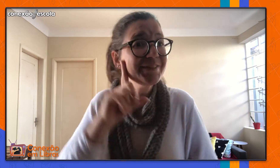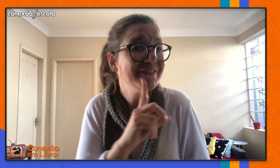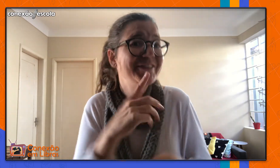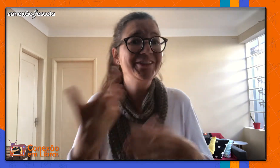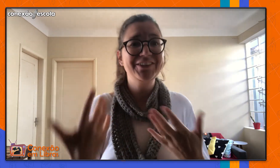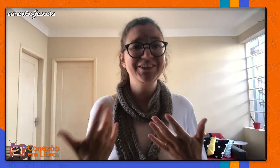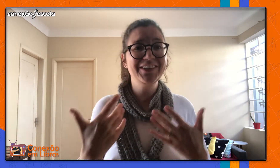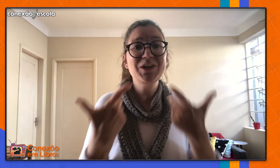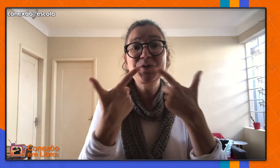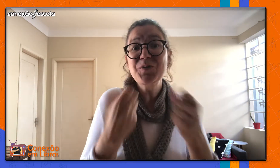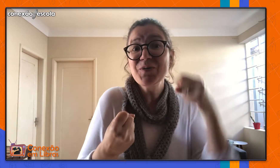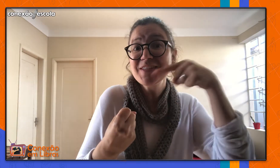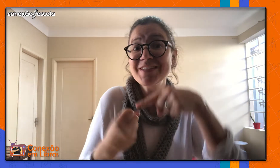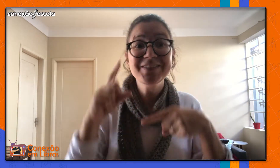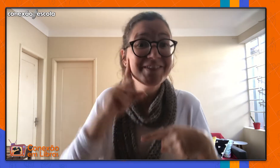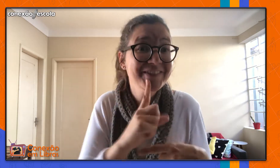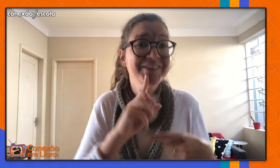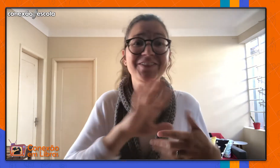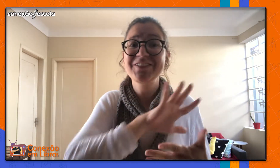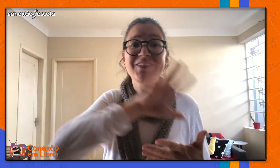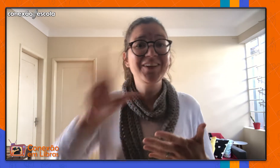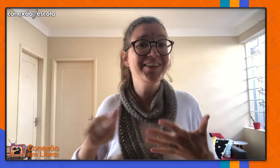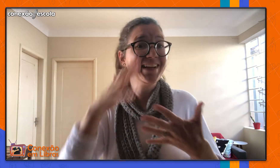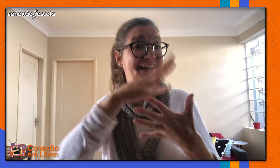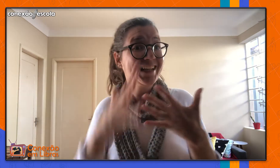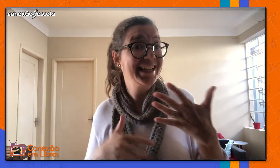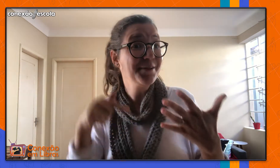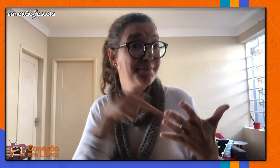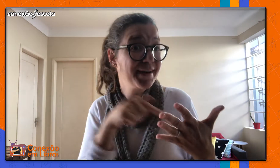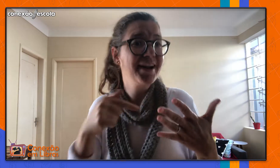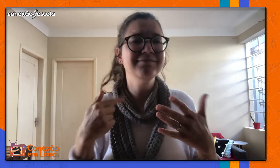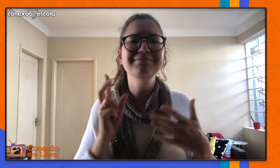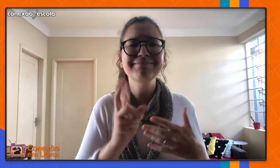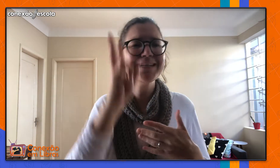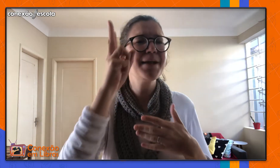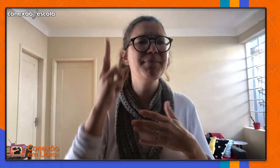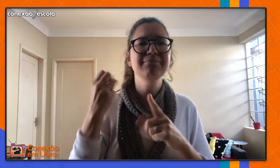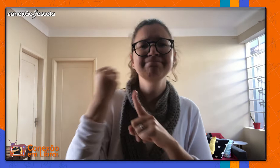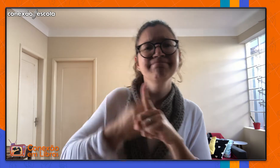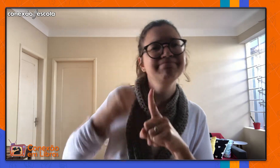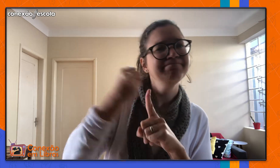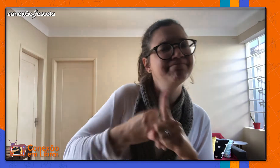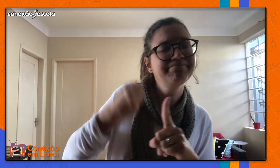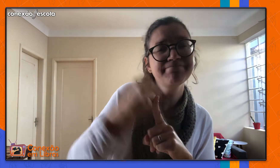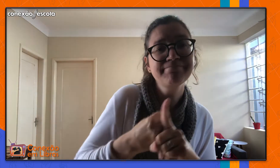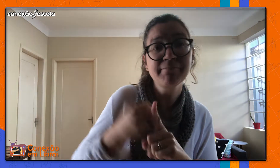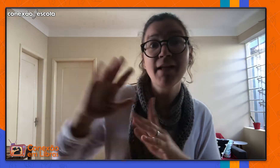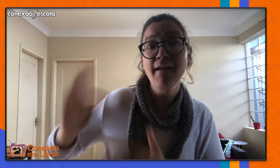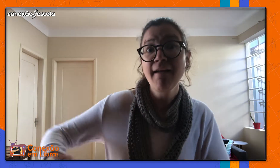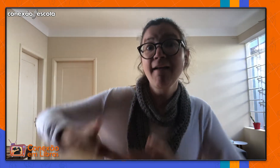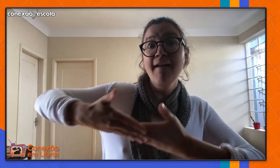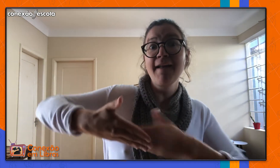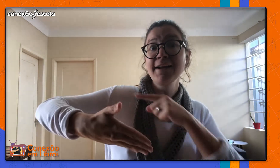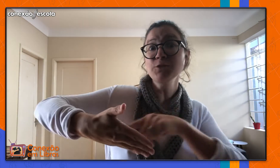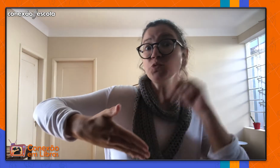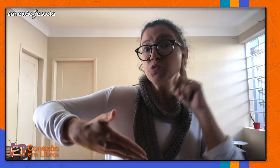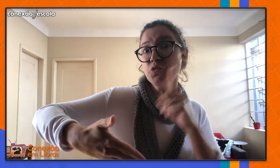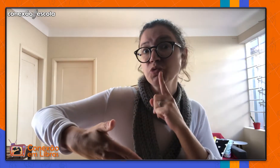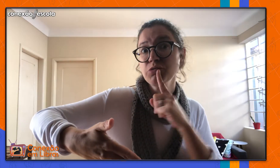prol dos direitos, da educação, da língua e de tudo, da Libras também, sempre lutei muito sobre isso.